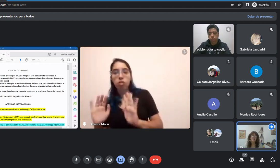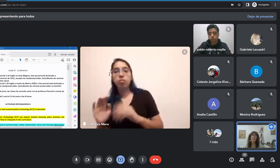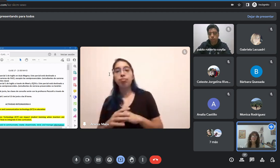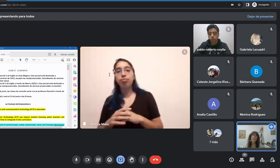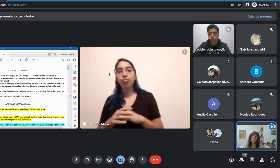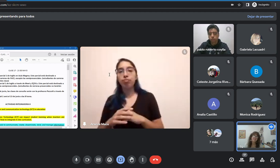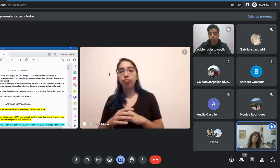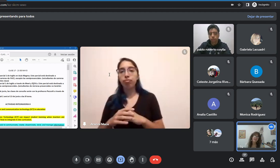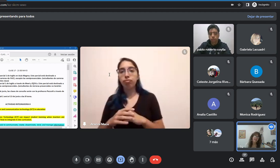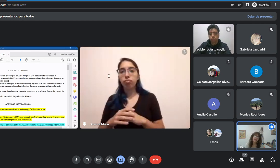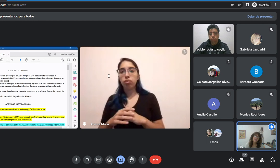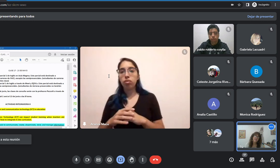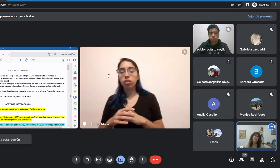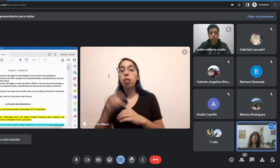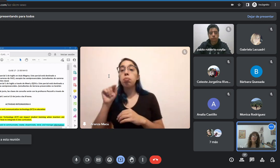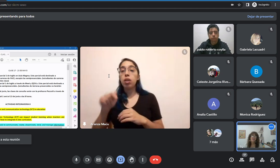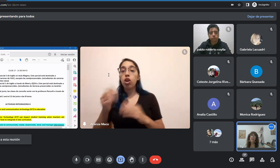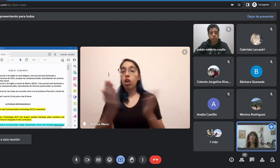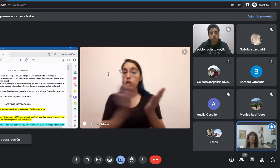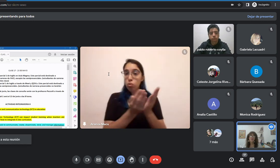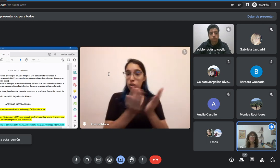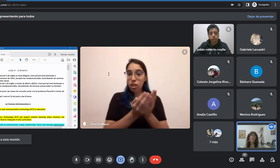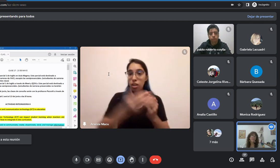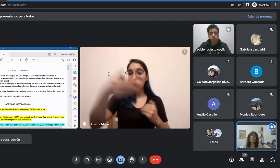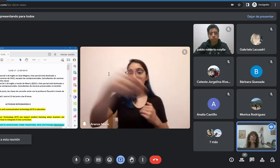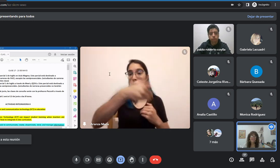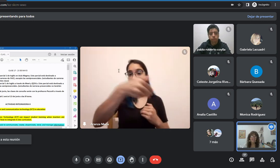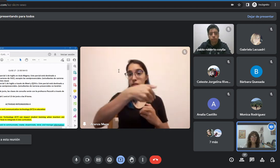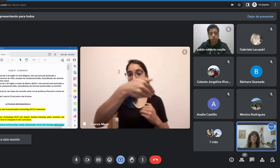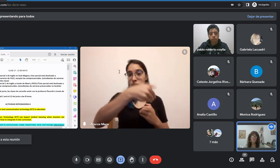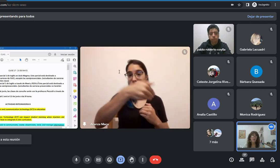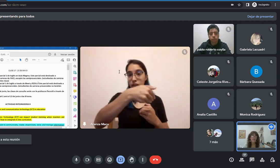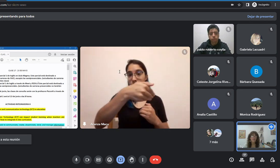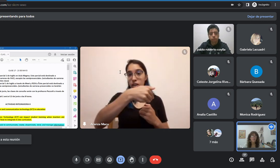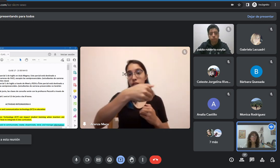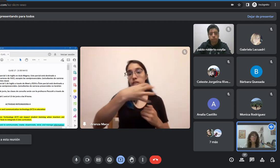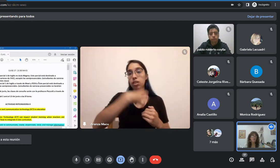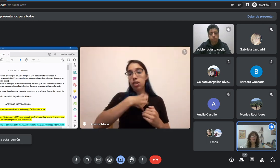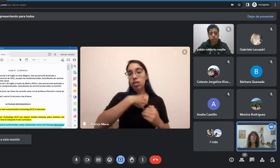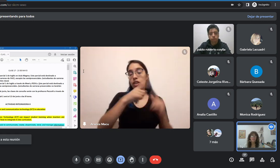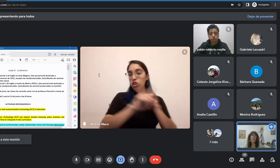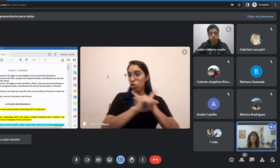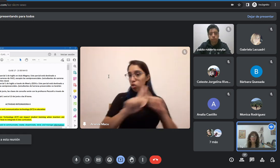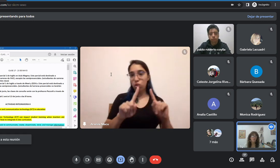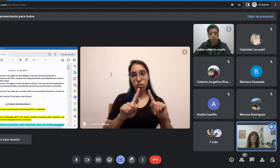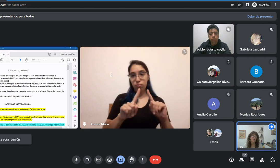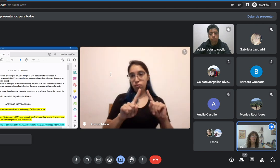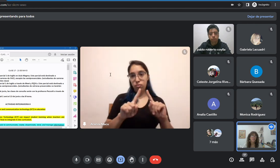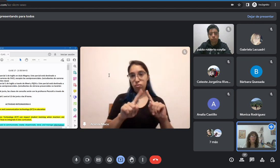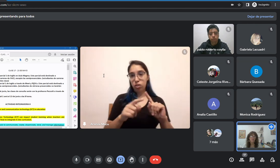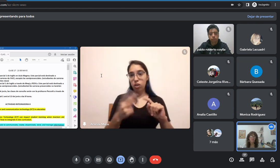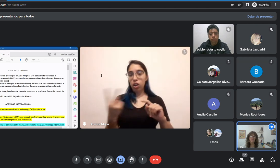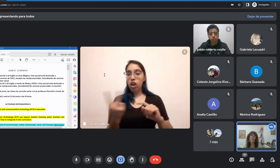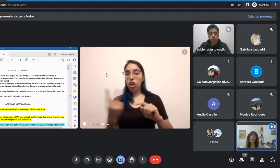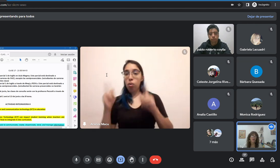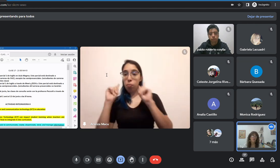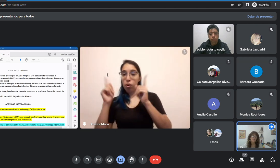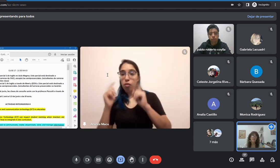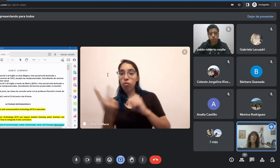del presencial no va a tener clases, ¿sí? Porque las dos profesoras vamos a estar justamente por esto, por